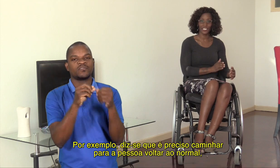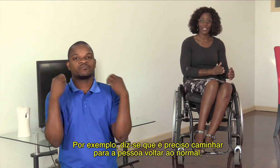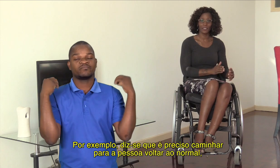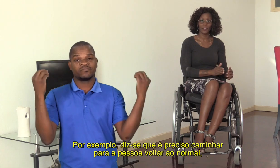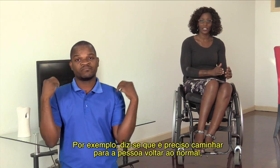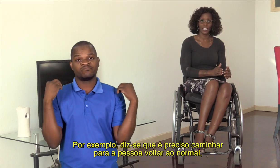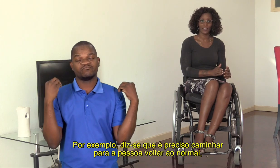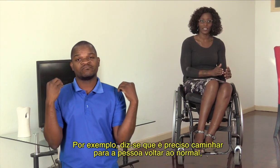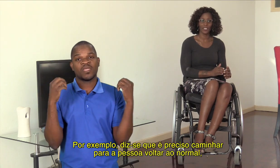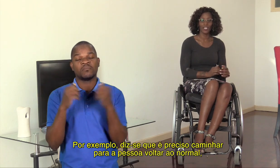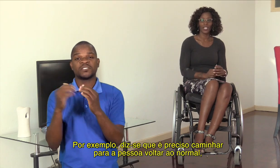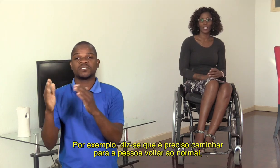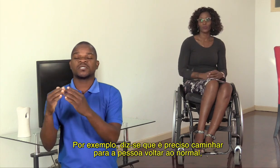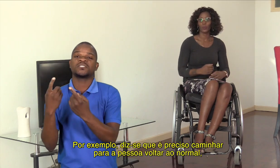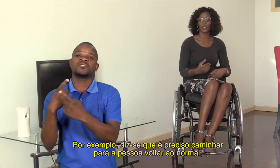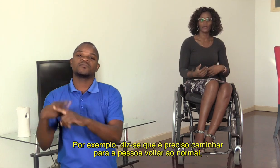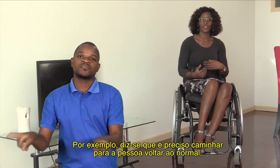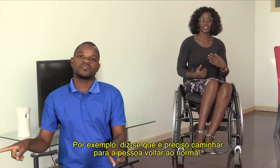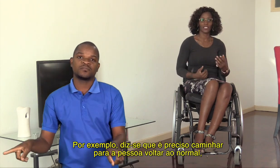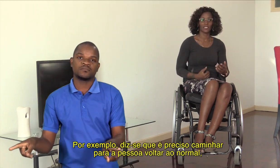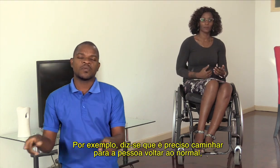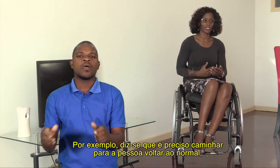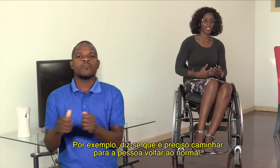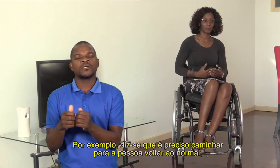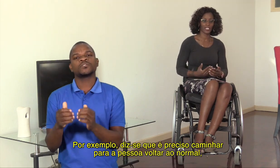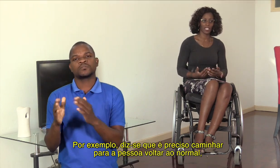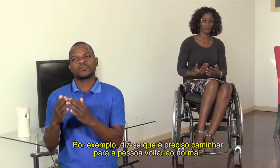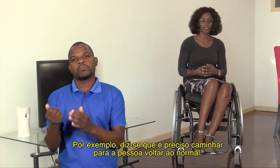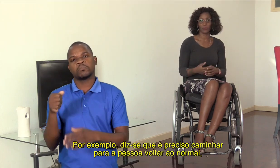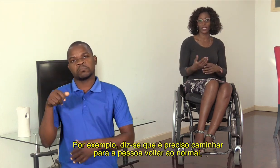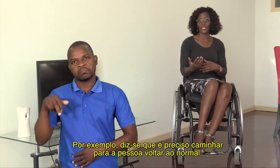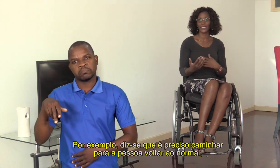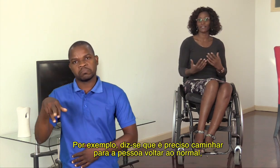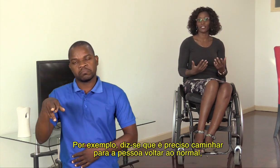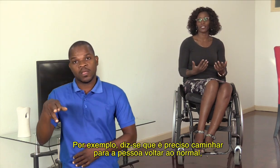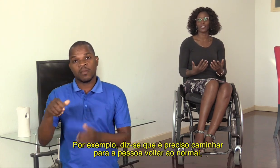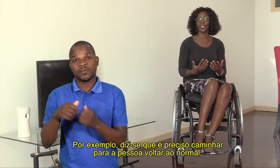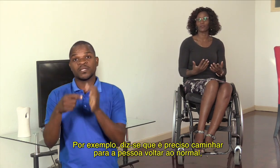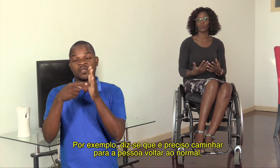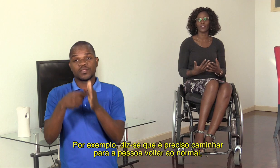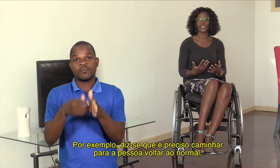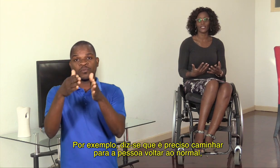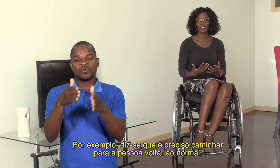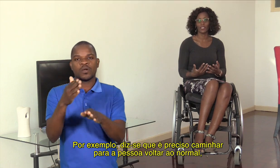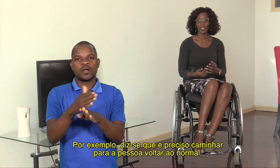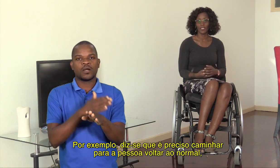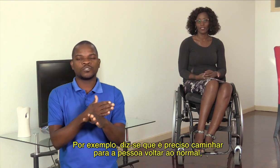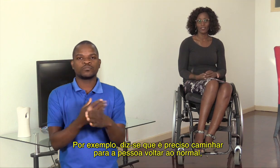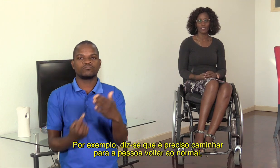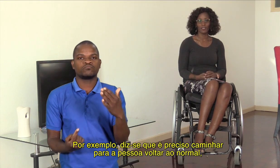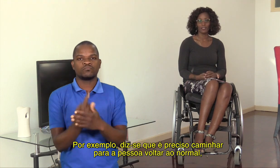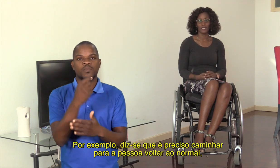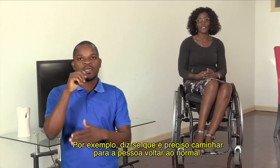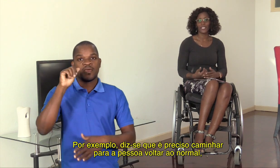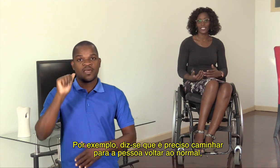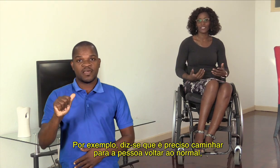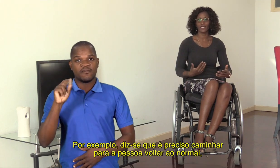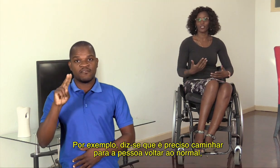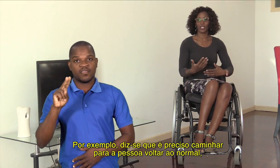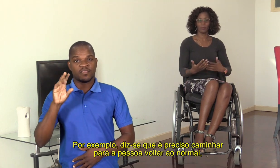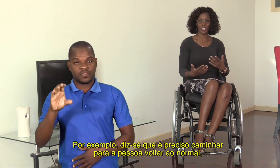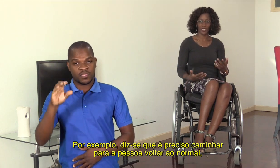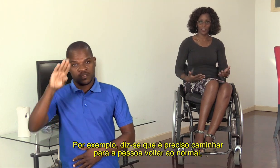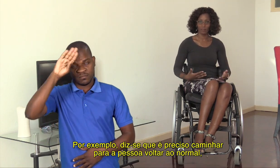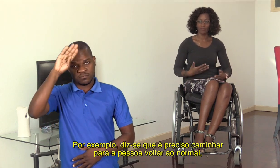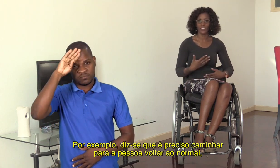aí é que está a diferença a pessoa pode fazer ele pode caminhar por exemplo alguém que veio que teve um ABC dizem que é